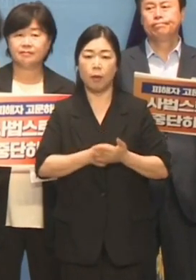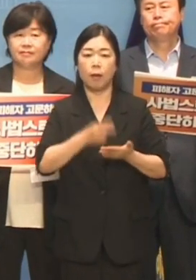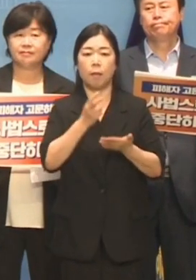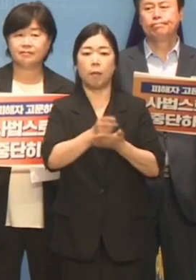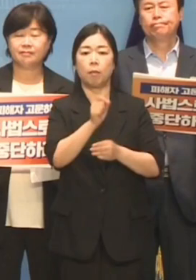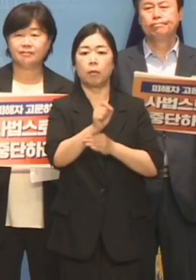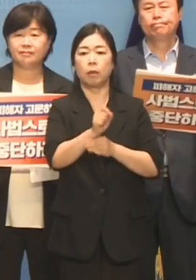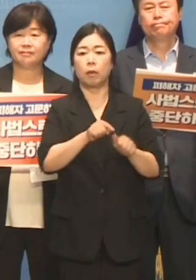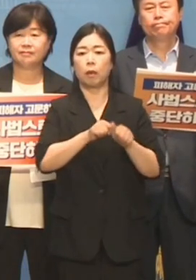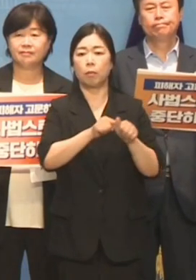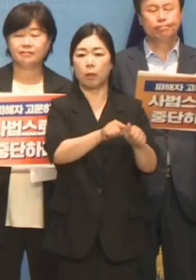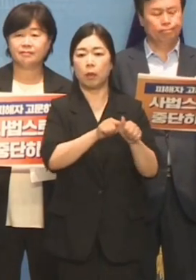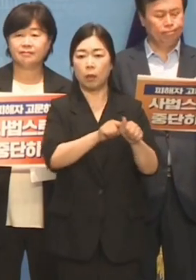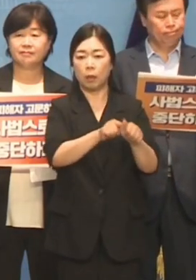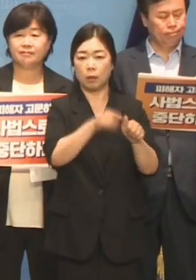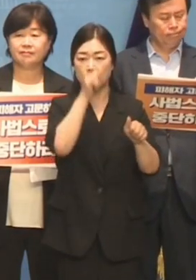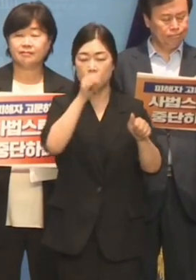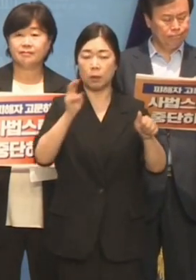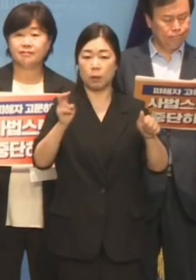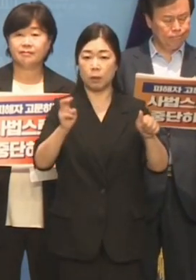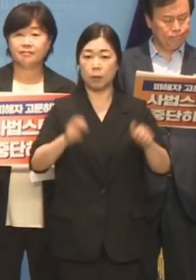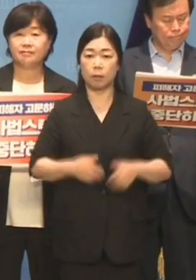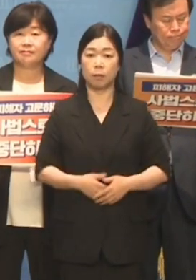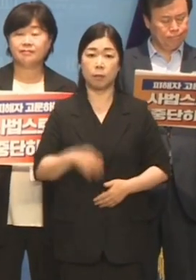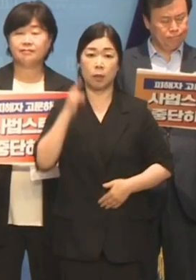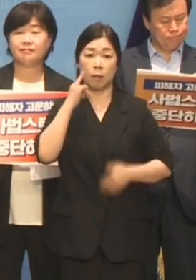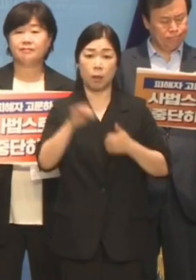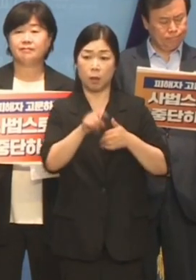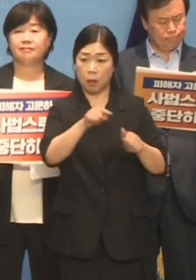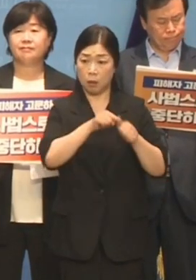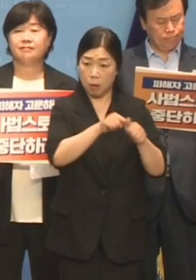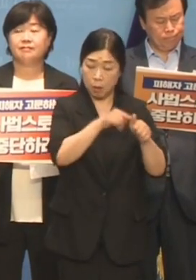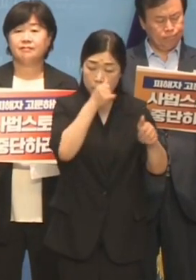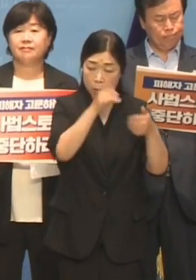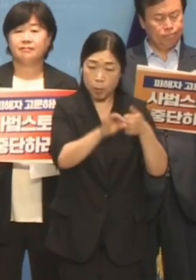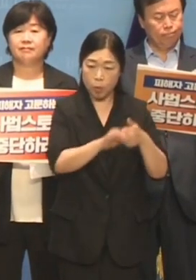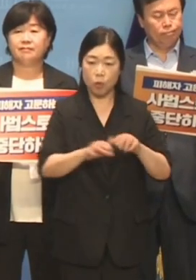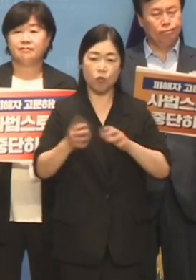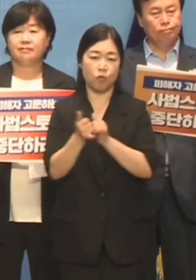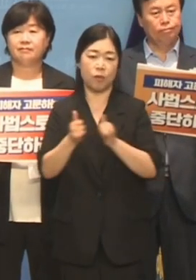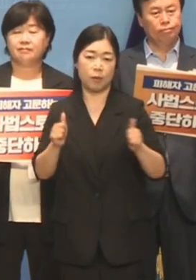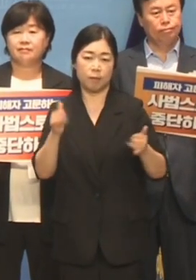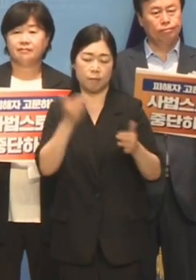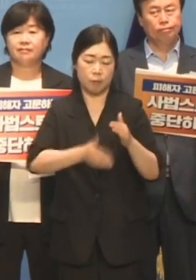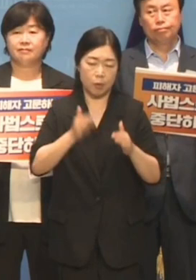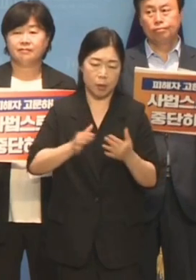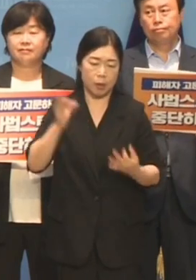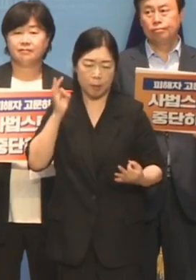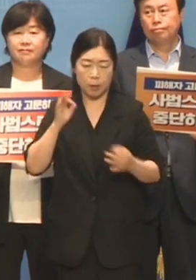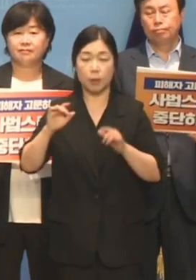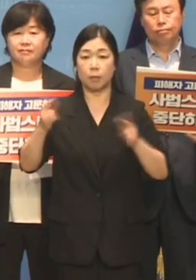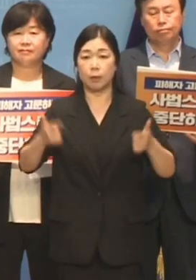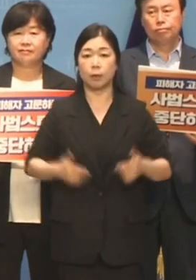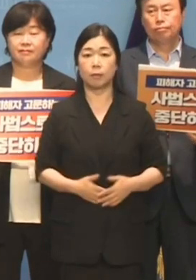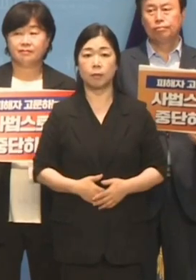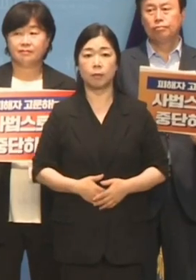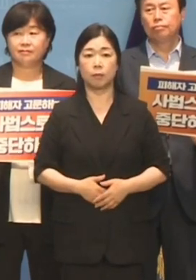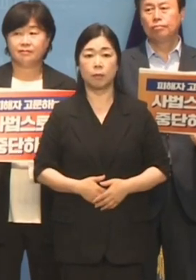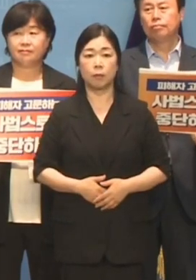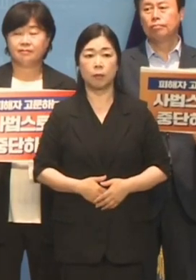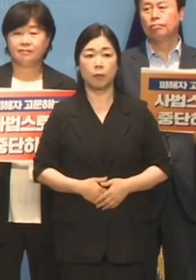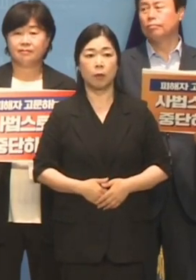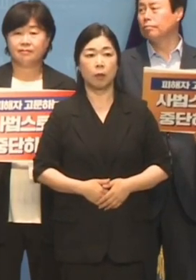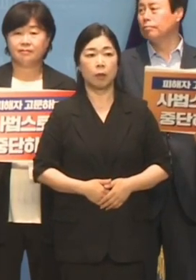것이라는 우려가 커지고 있습니다. 그런 일이 일어난다면 국민은 결코 좌시하지 않을 것입니다.